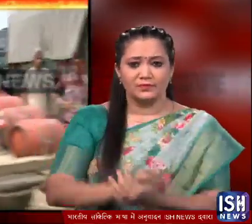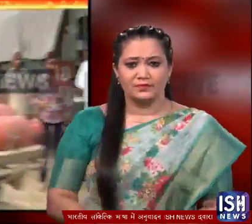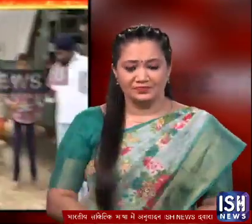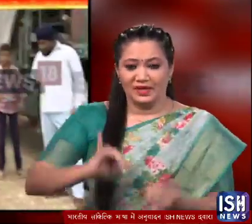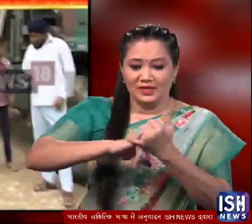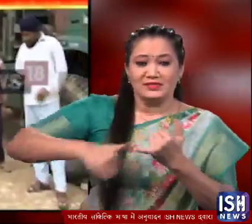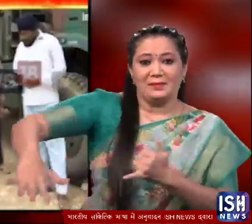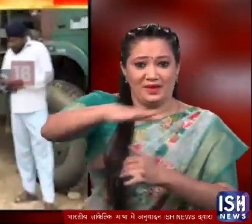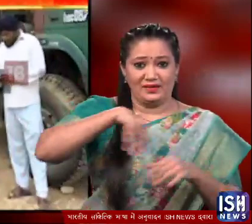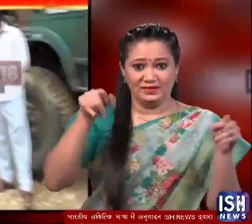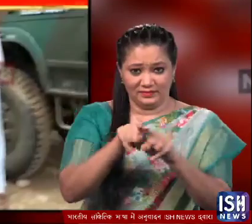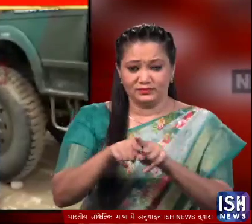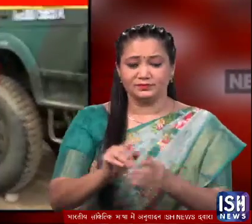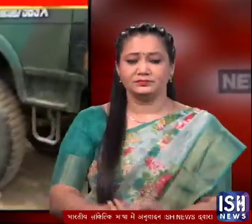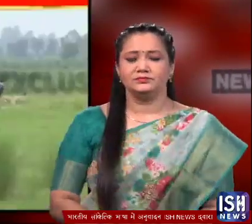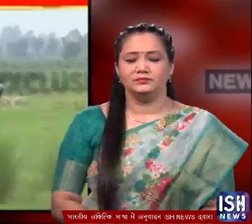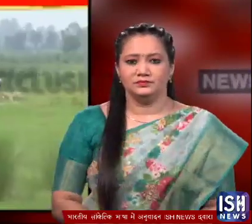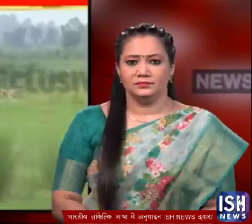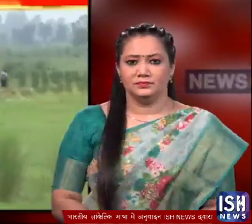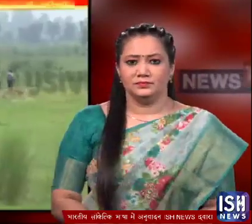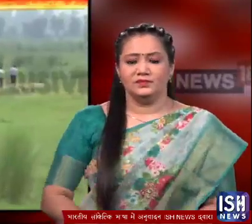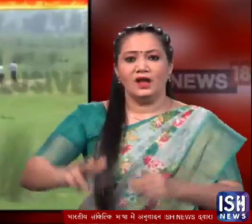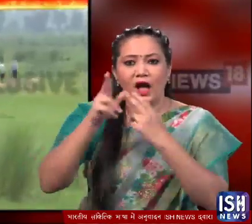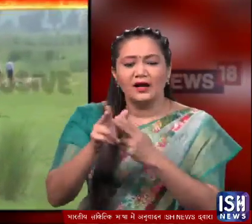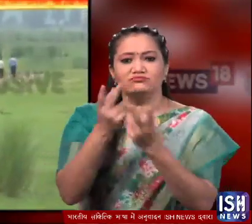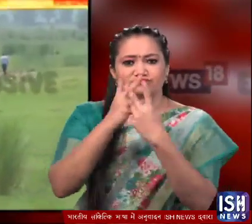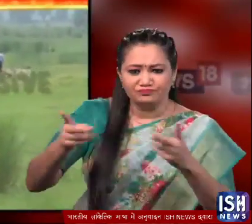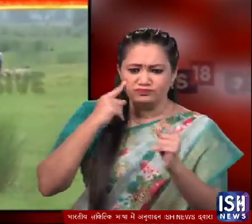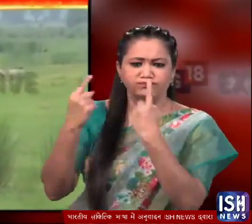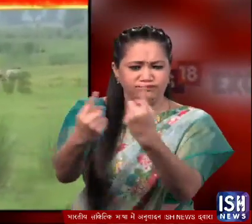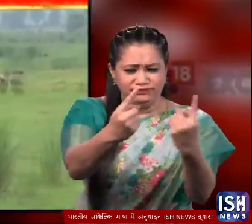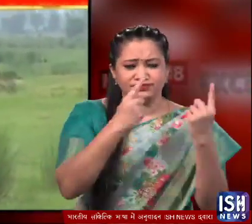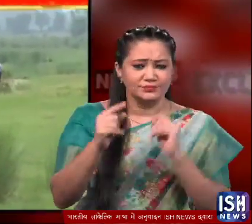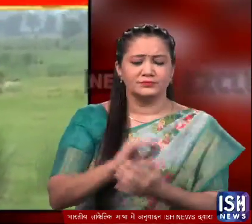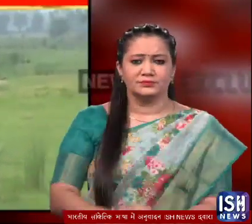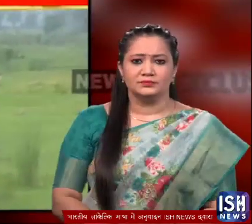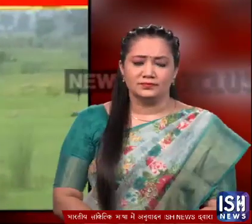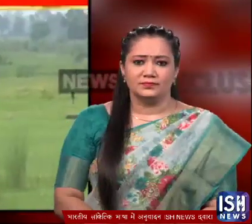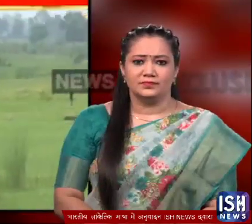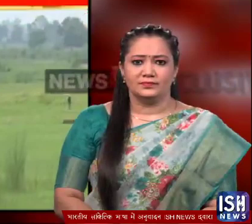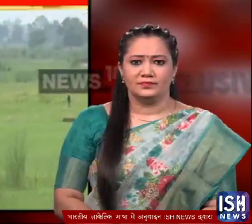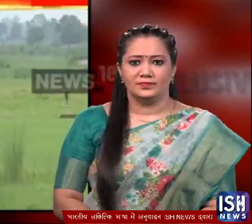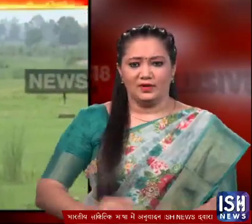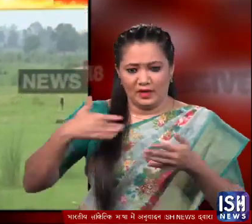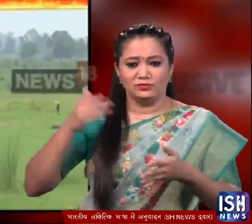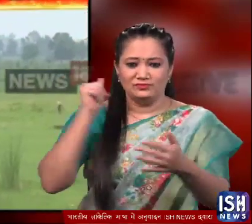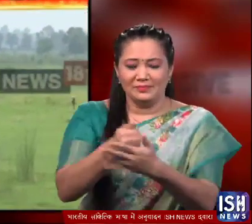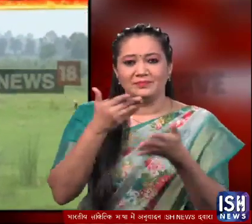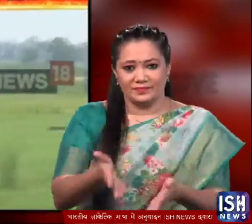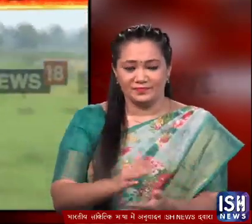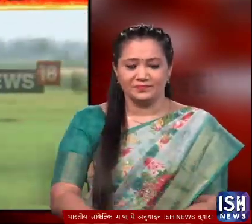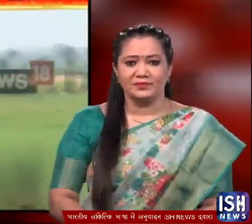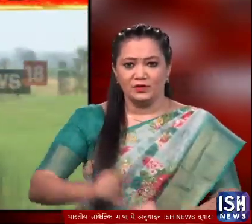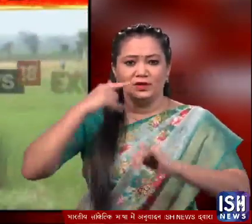सांबा सेक्टर में है, सांबा का जो राजपुरा इलाका, आप देखिए यहाँ पर आर्मी की गाड़ियाँ पूरी लगी हुई हैं। सेना और पुलिस की टीमें यहाँ मौके पर पहुंची हुई हैं और